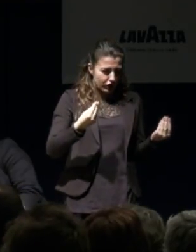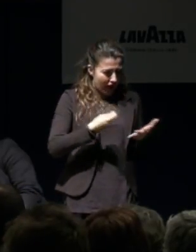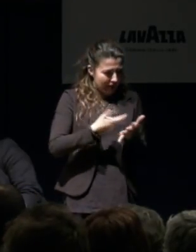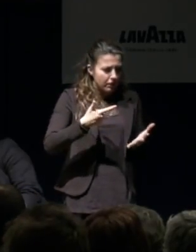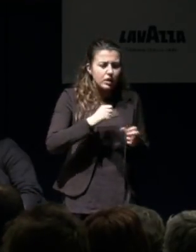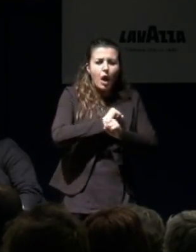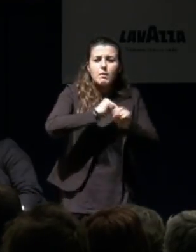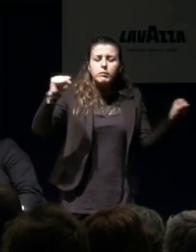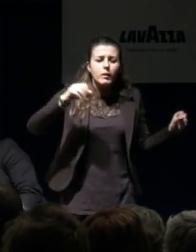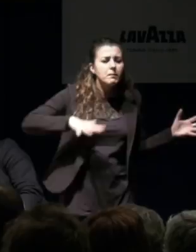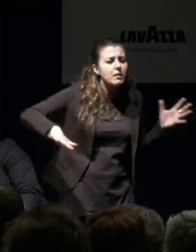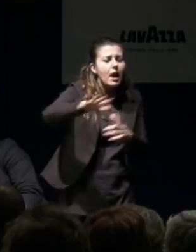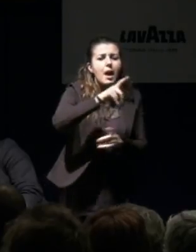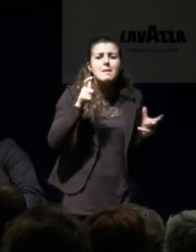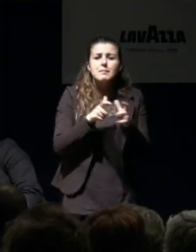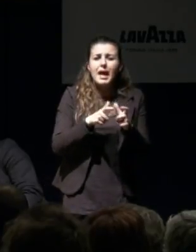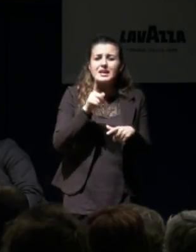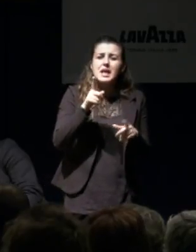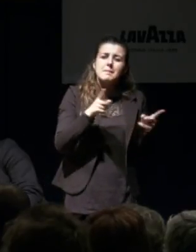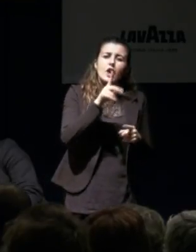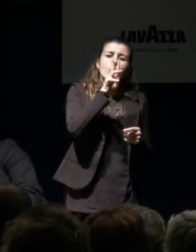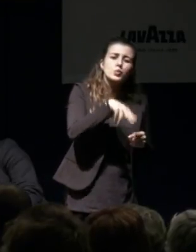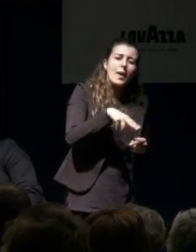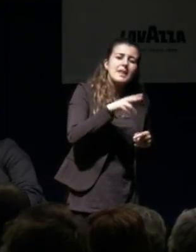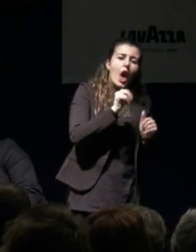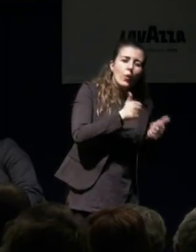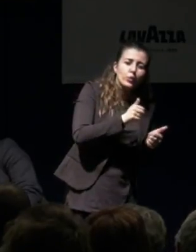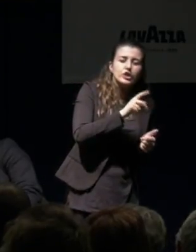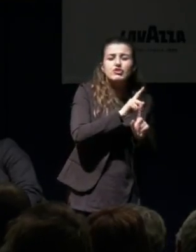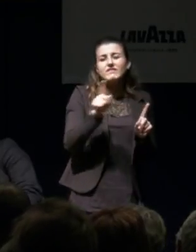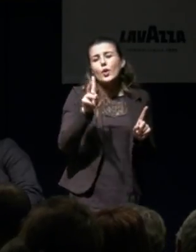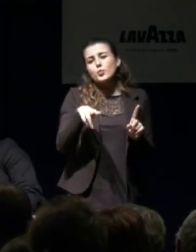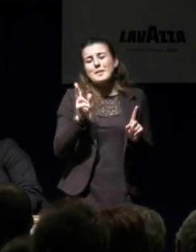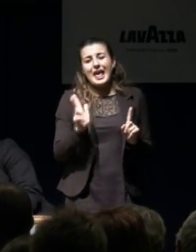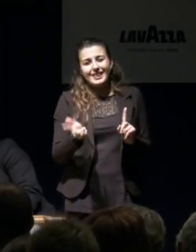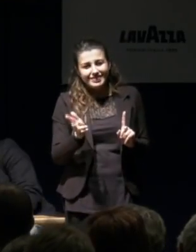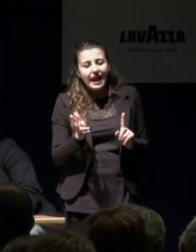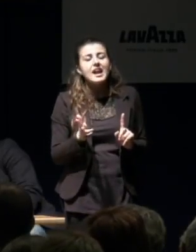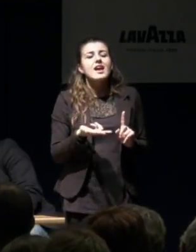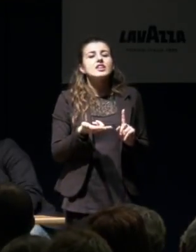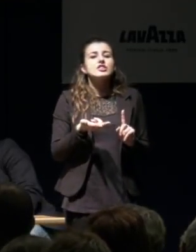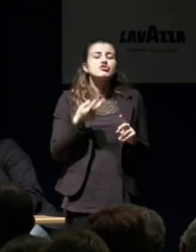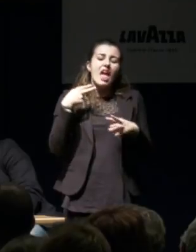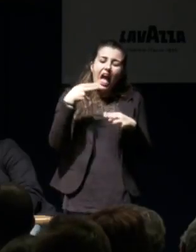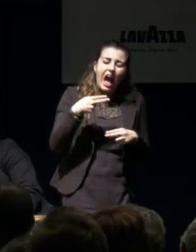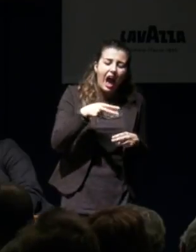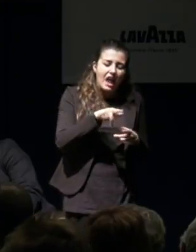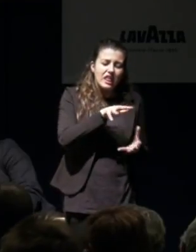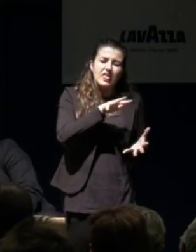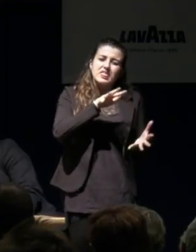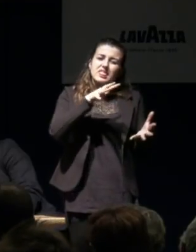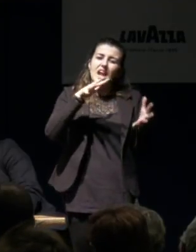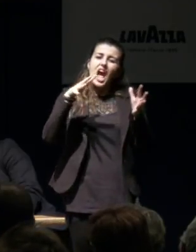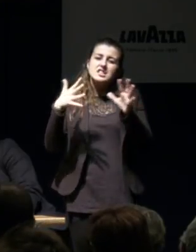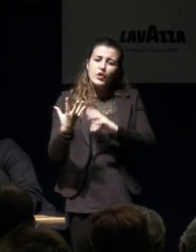il paese non sono gli anni 2011 2012 e 2013 sono anni di di trasformazioni